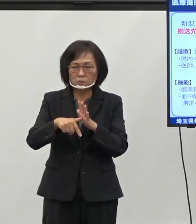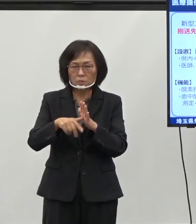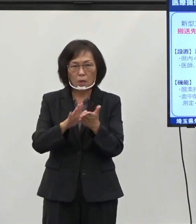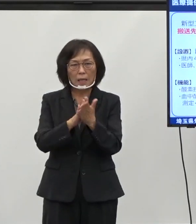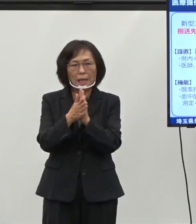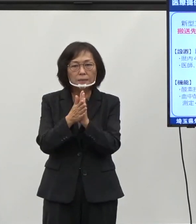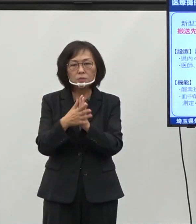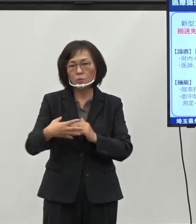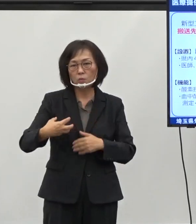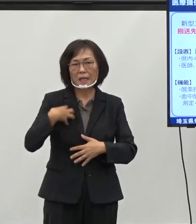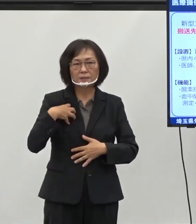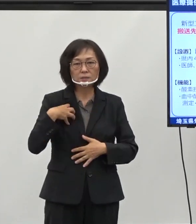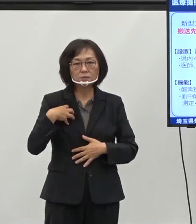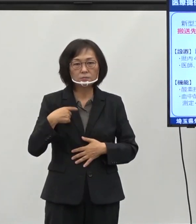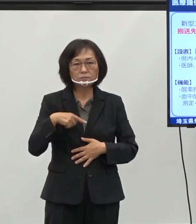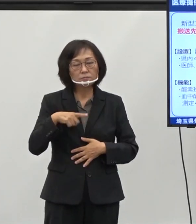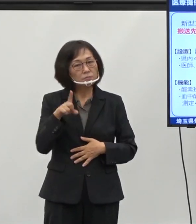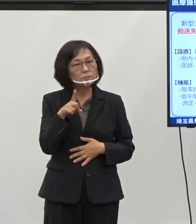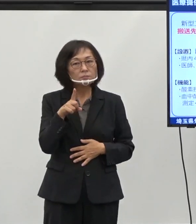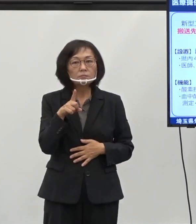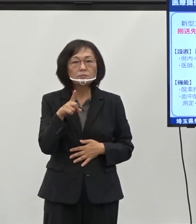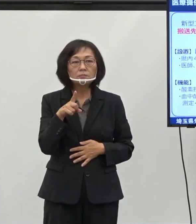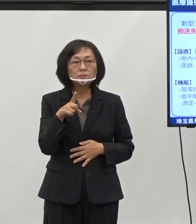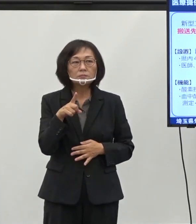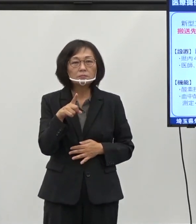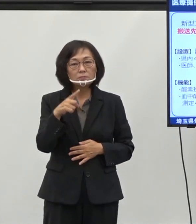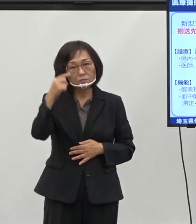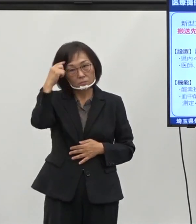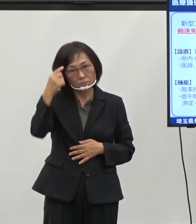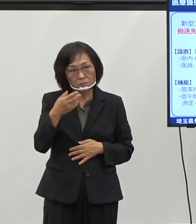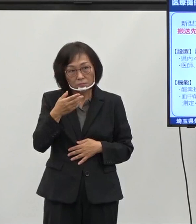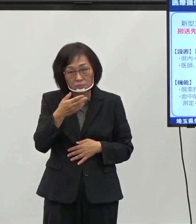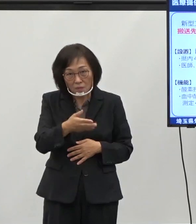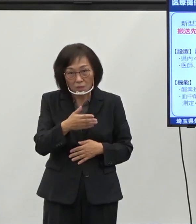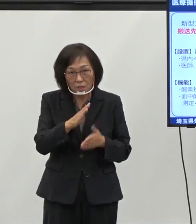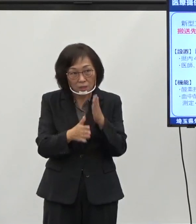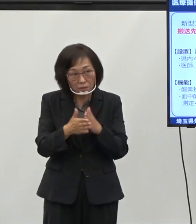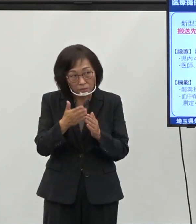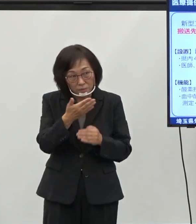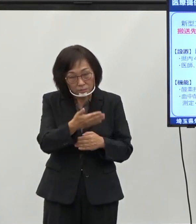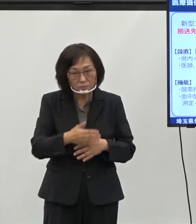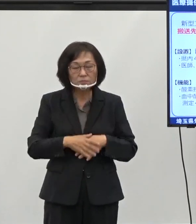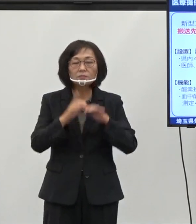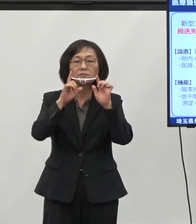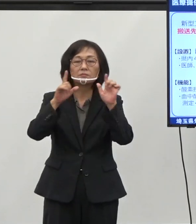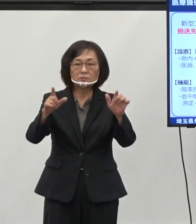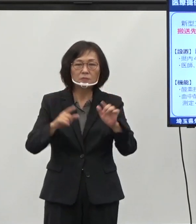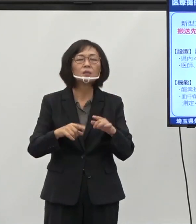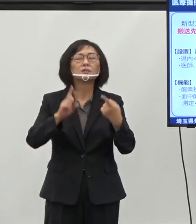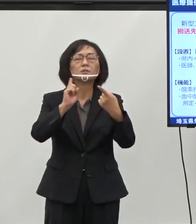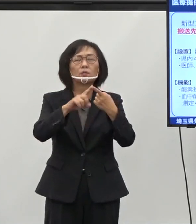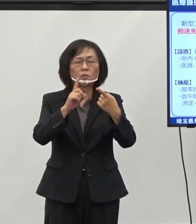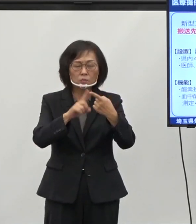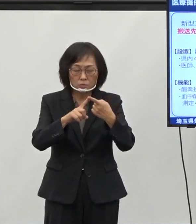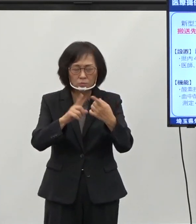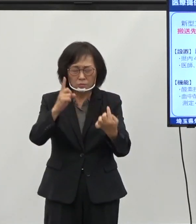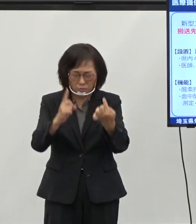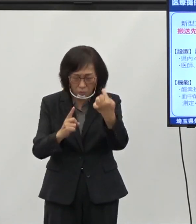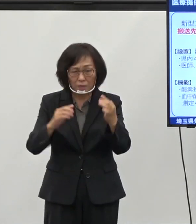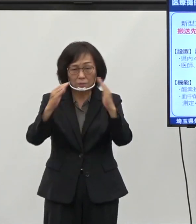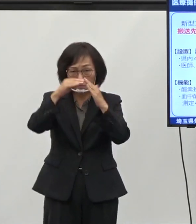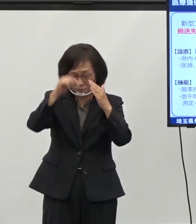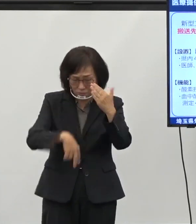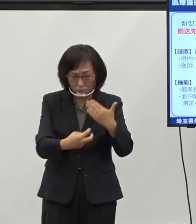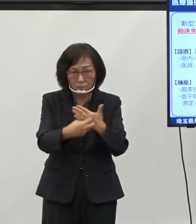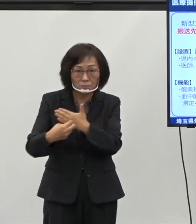監督責任というか、その問題点を、どんなふうに考えているのか、改めていいですか。 まず第一に、想定外の人数が起こったこと、これ